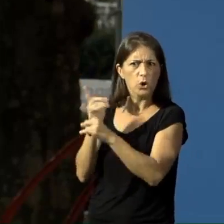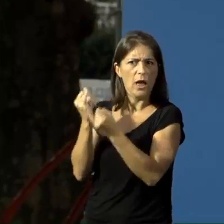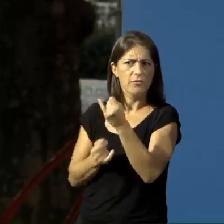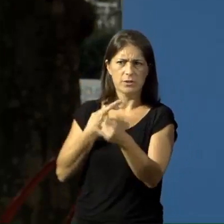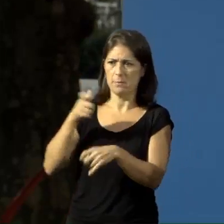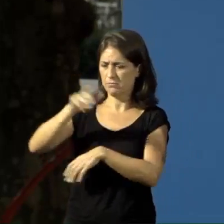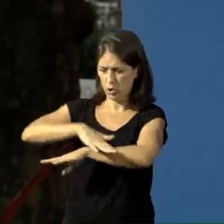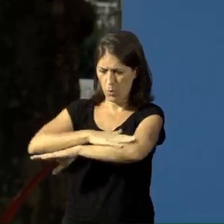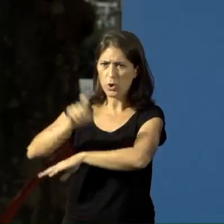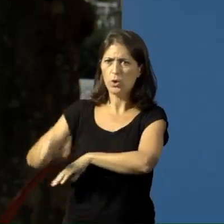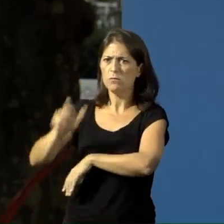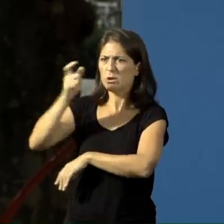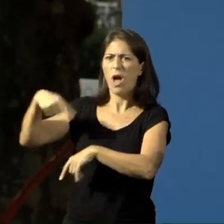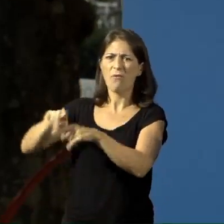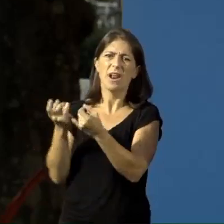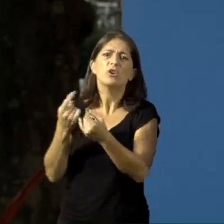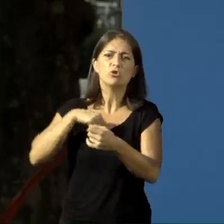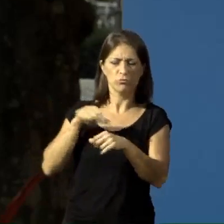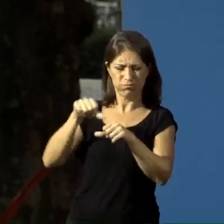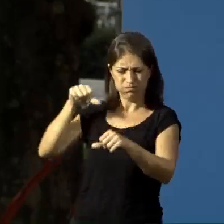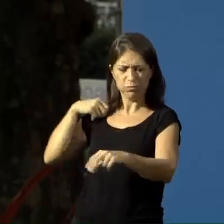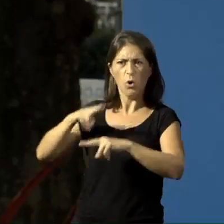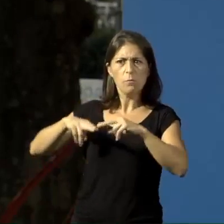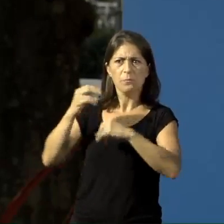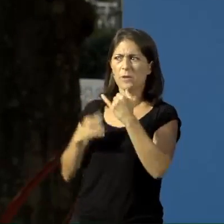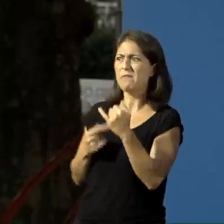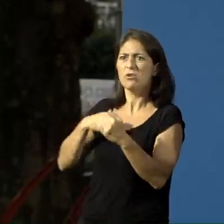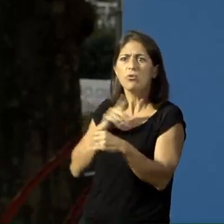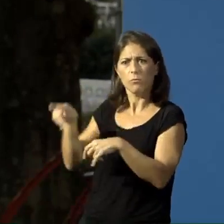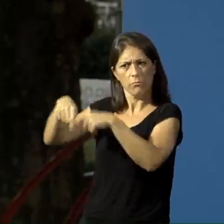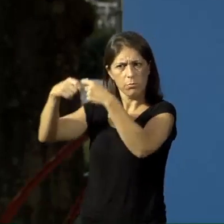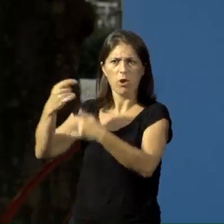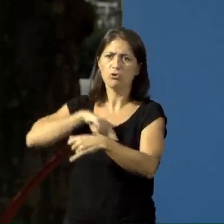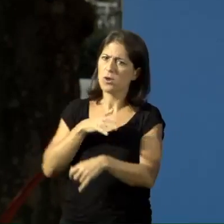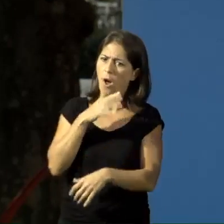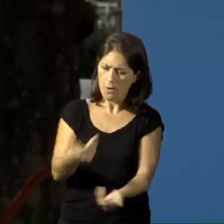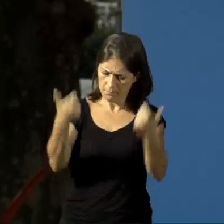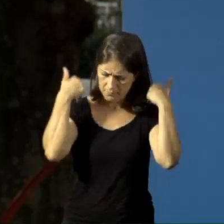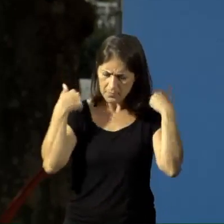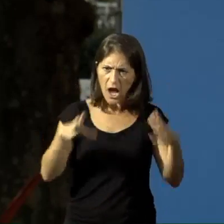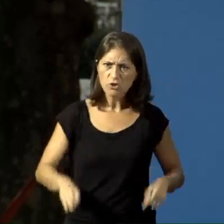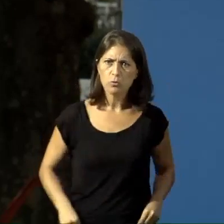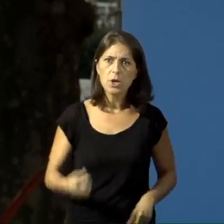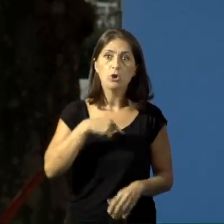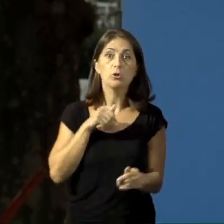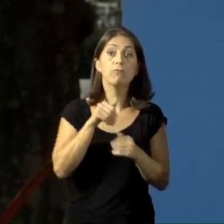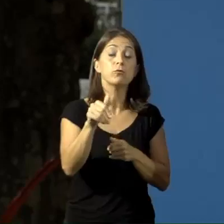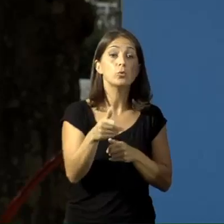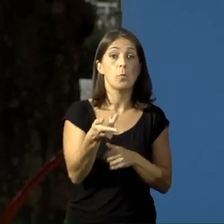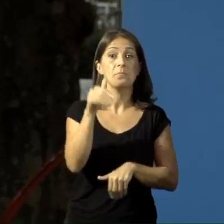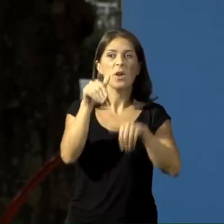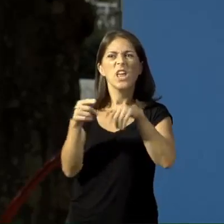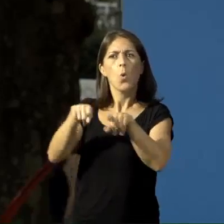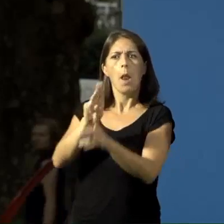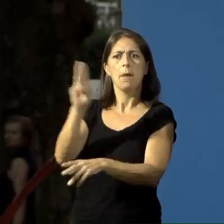do señor Feijóo, destruímolo, fagámolo entre todos, asumamos esa responsabilidade. Temos que votar o Partido